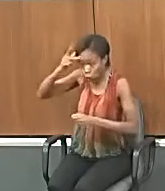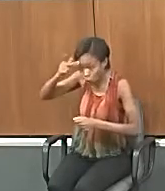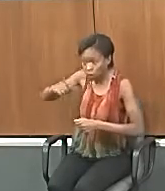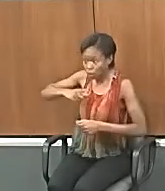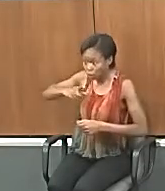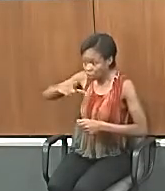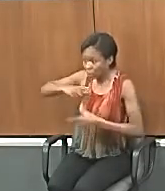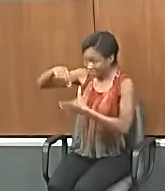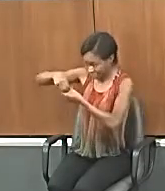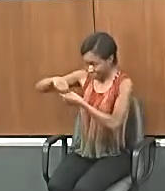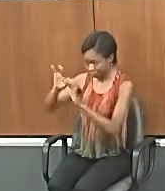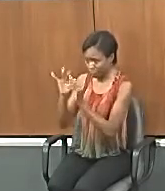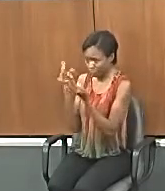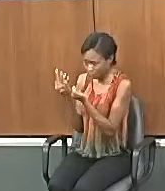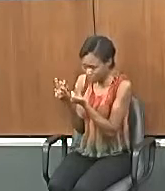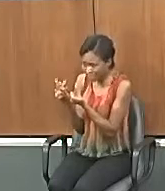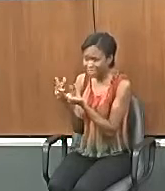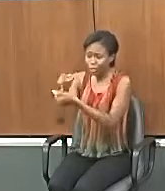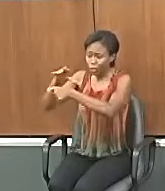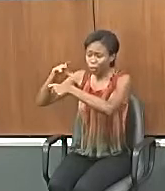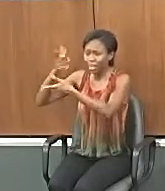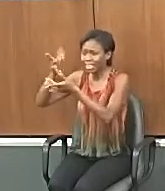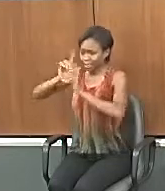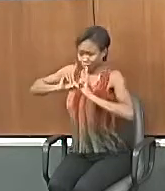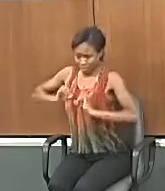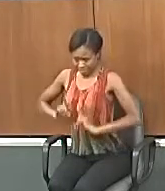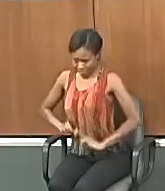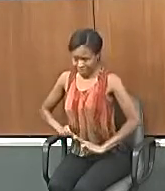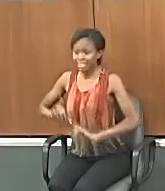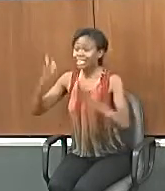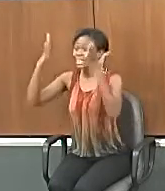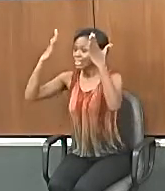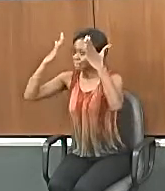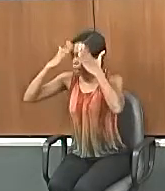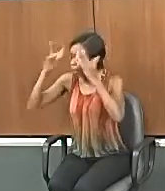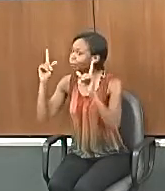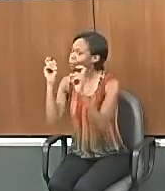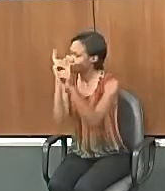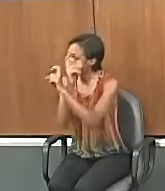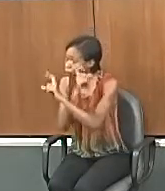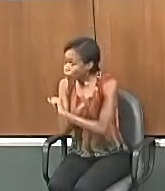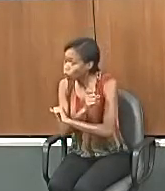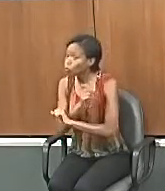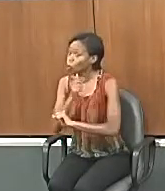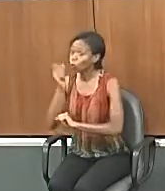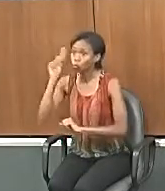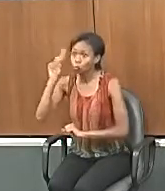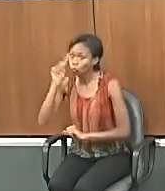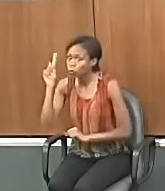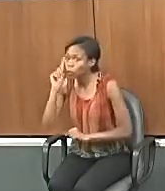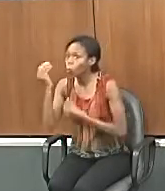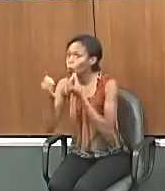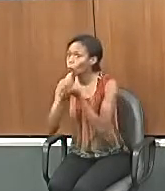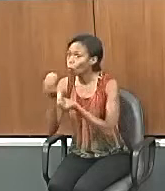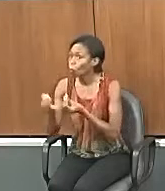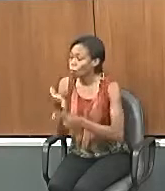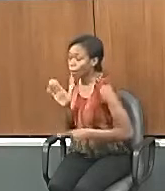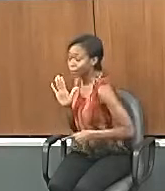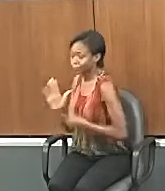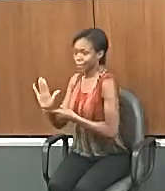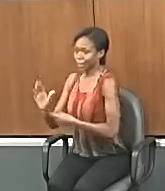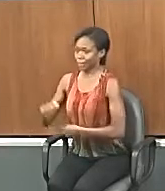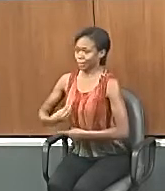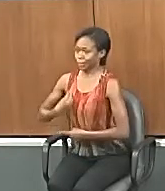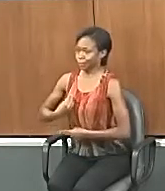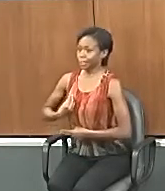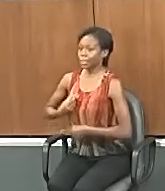do dia a dia que uma família tem pra que possamos dar uma qualidade de vida para os nossos entes